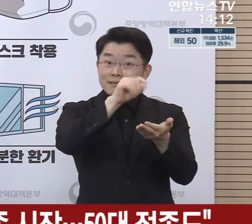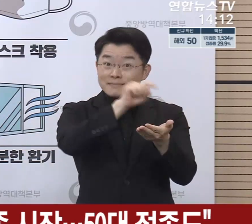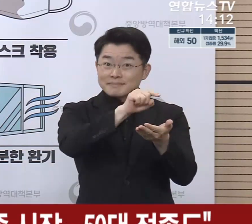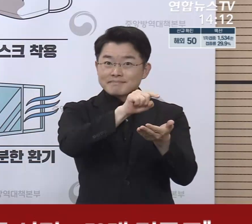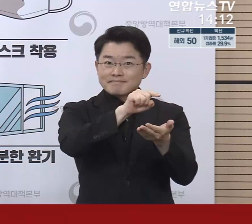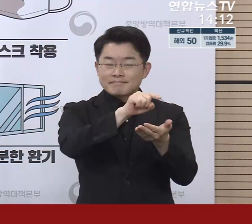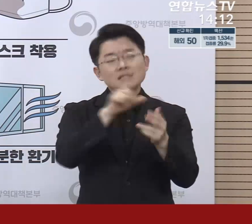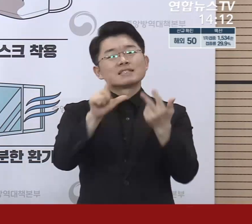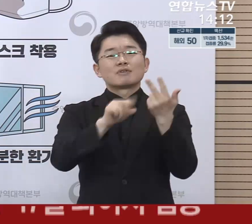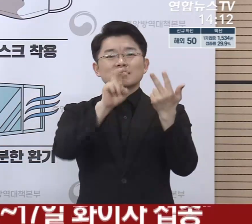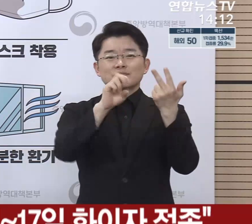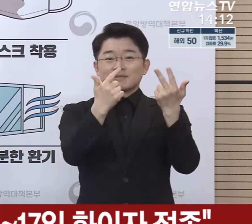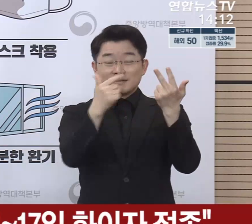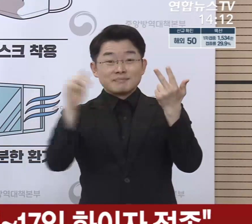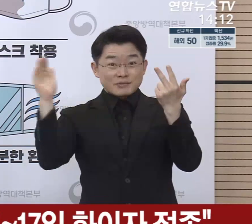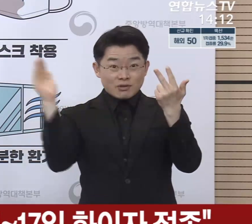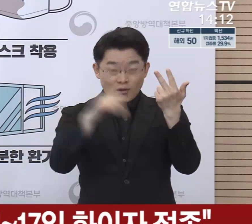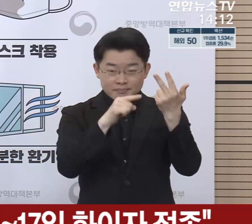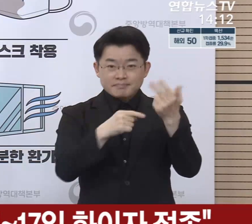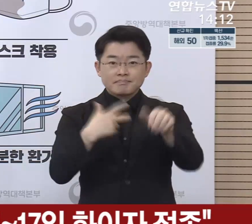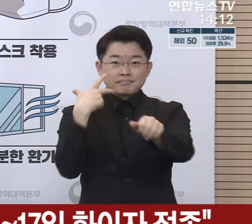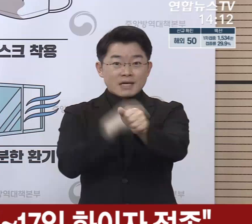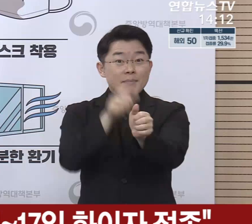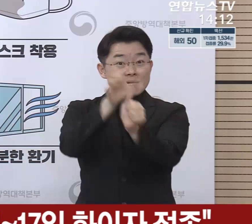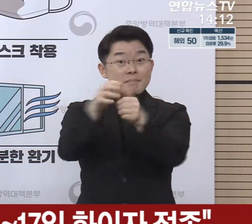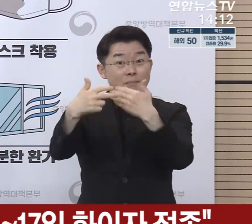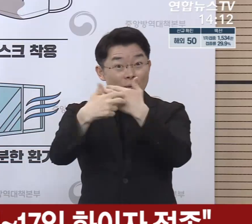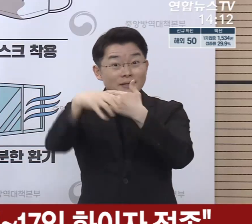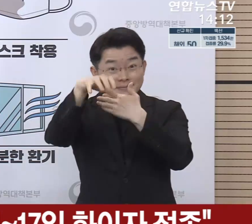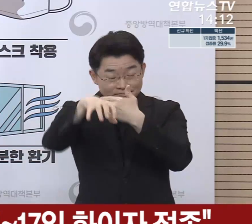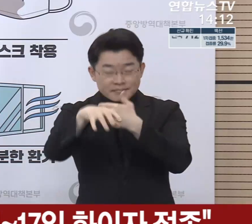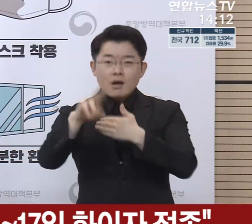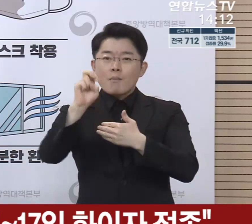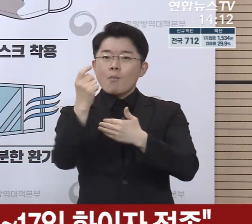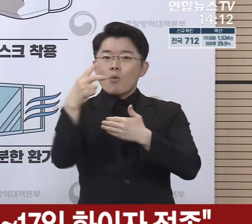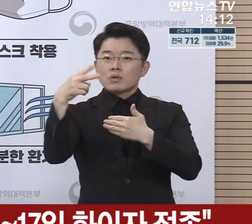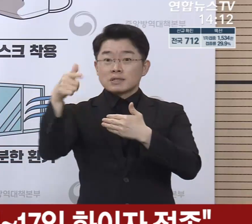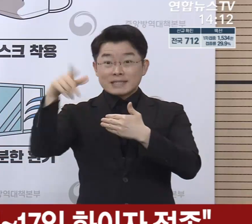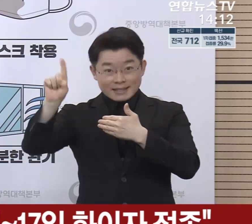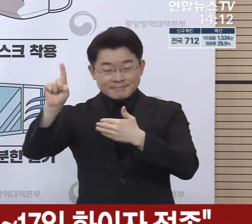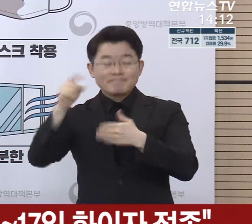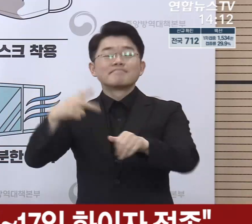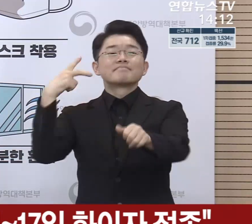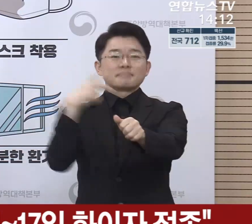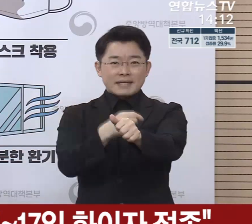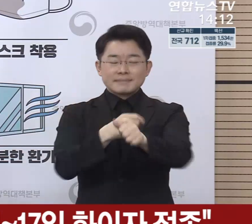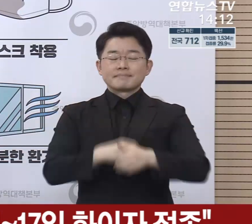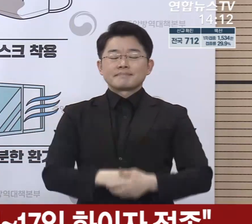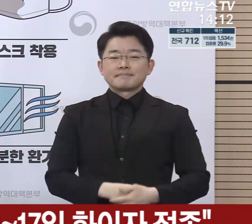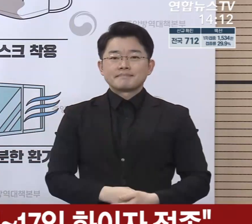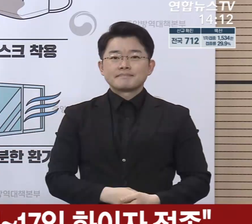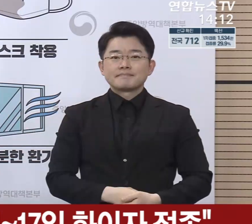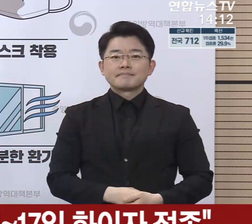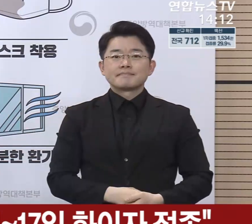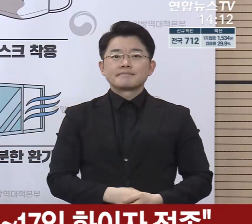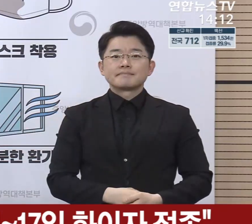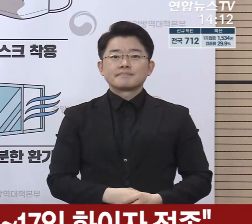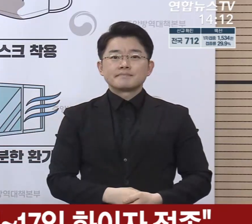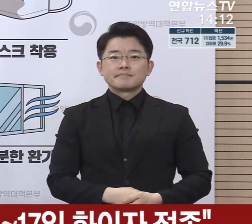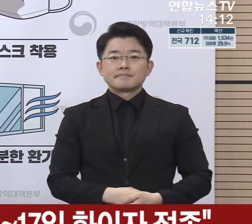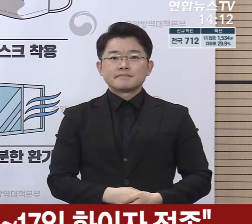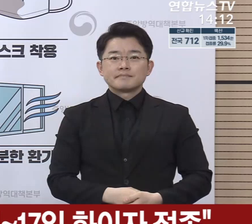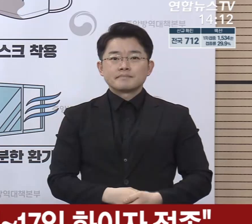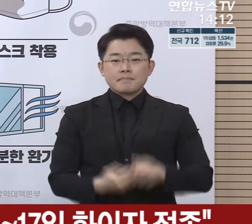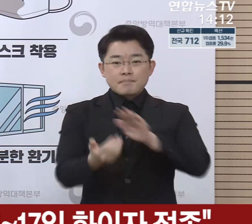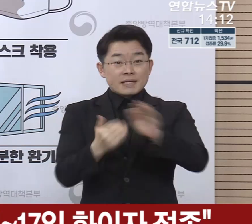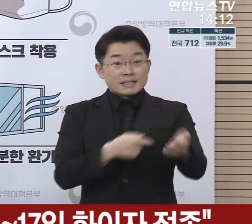대해서도 7월 26일부터 위탁 의료기관을 통해서 모더나 백신을 통한 접종을 실시하도록 하겠습니다.